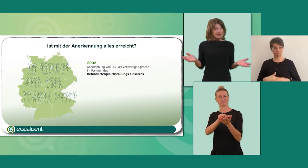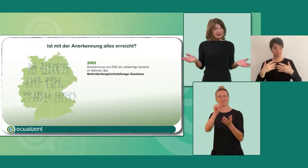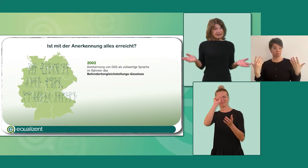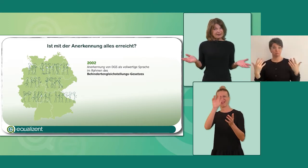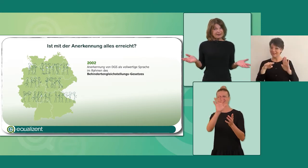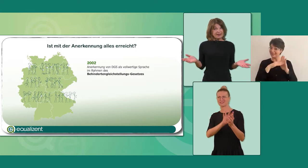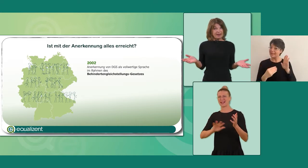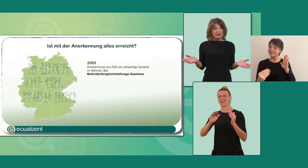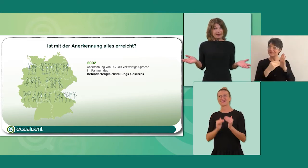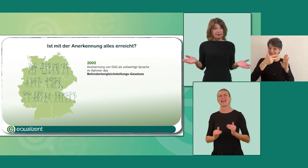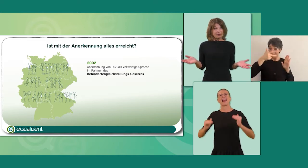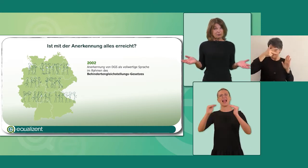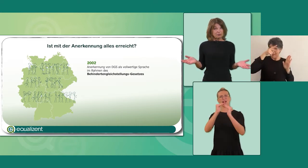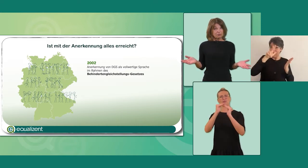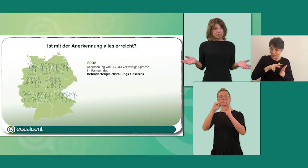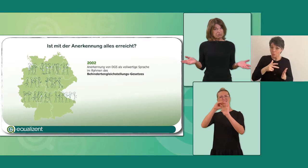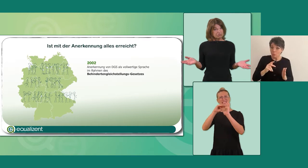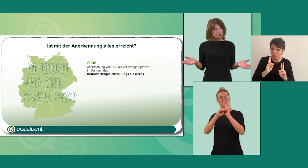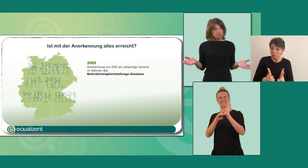Hilft da vielleicht die gesetzliche Anerkennung?